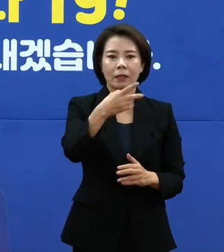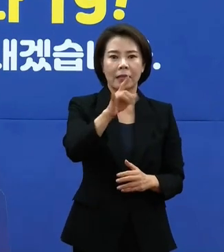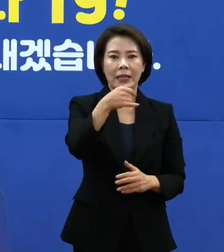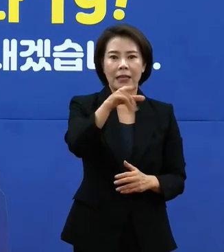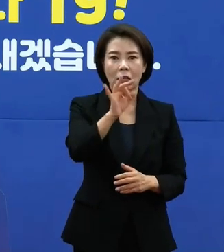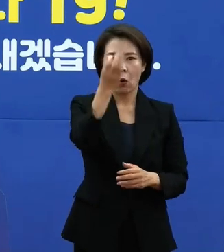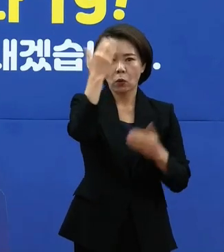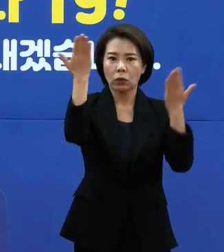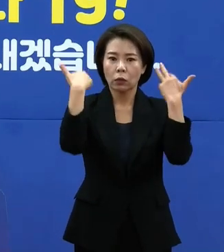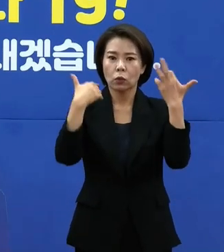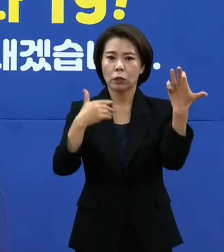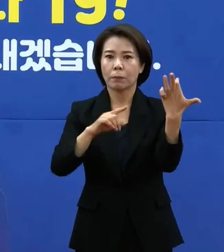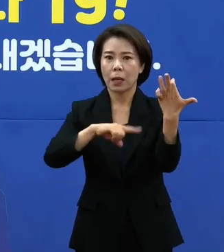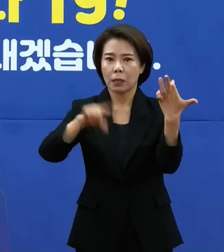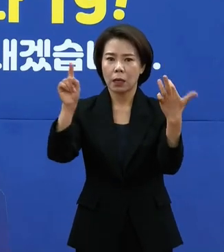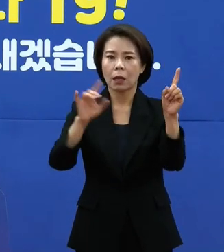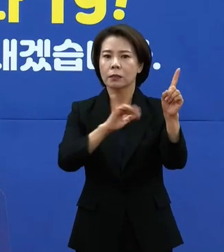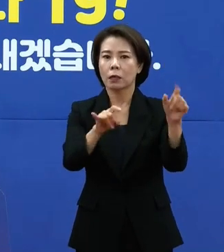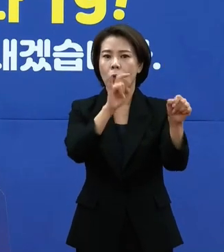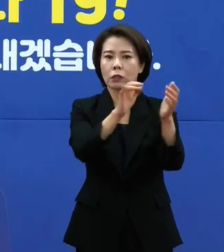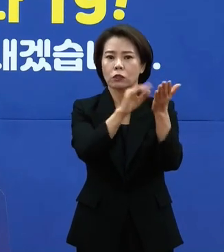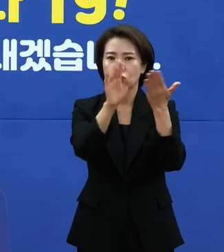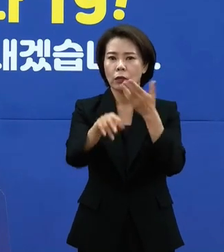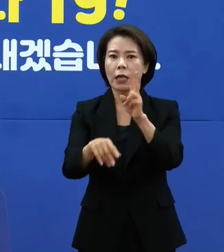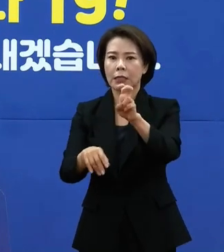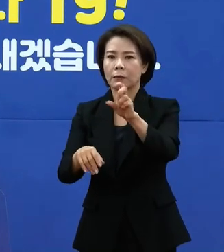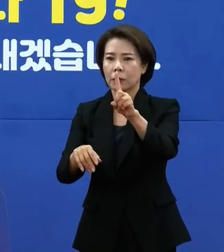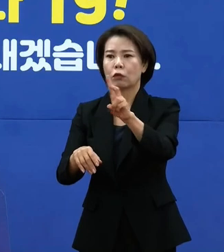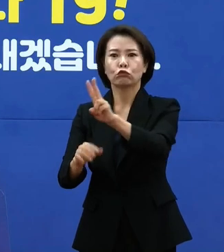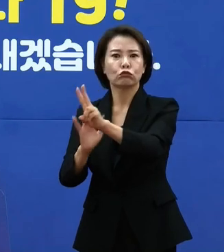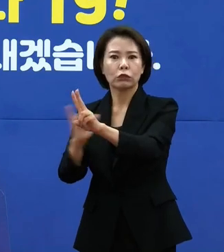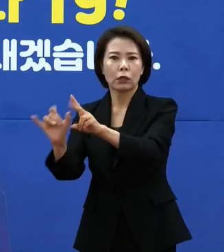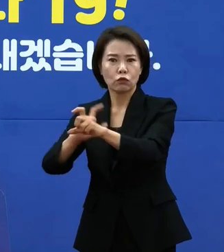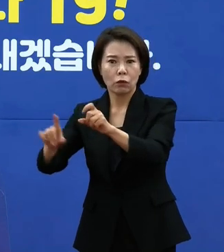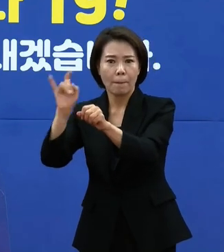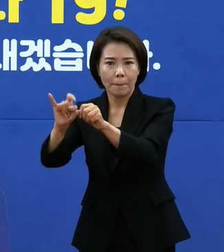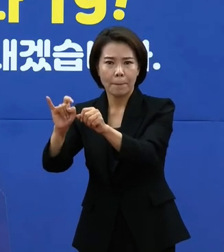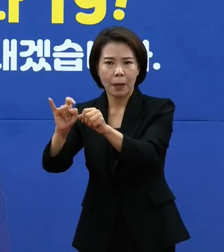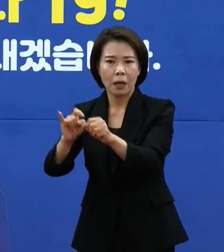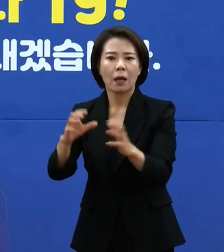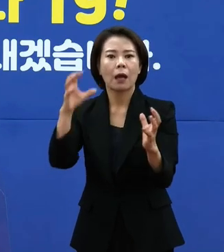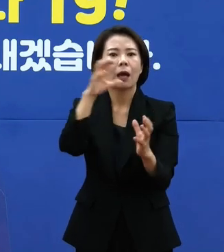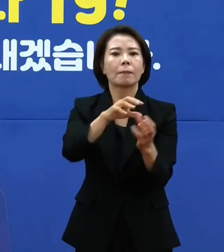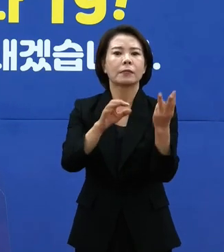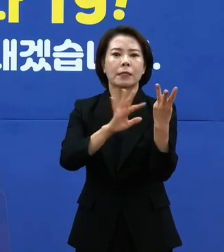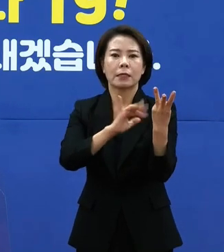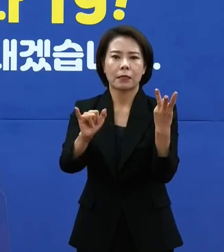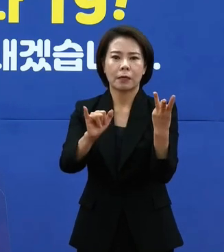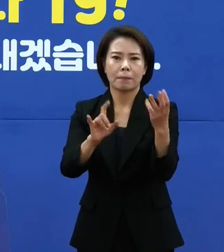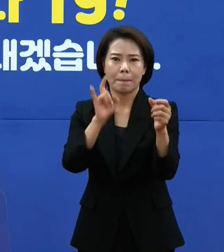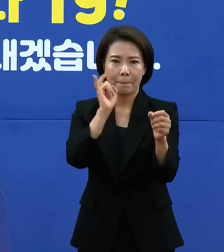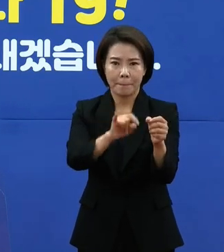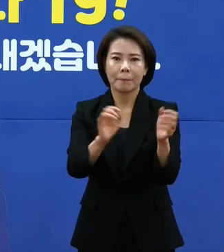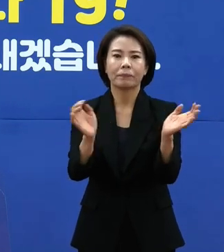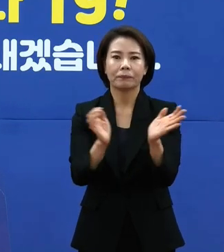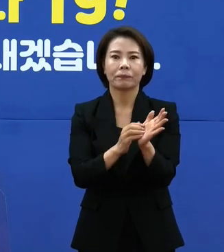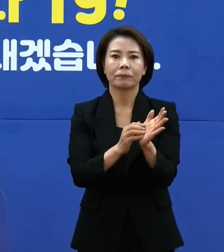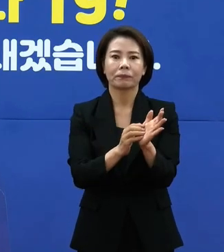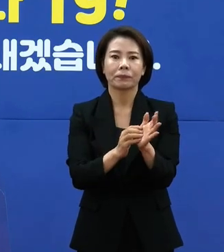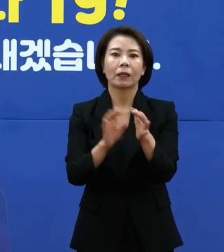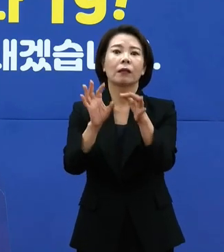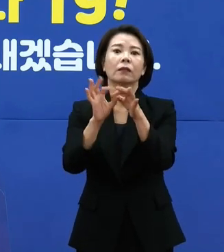대전고등학교는 지난 18일에 1명이 확진된 이후 20일에 2명이 추가되어 모두 3명의 확진자가 발생하였습니다.